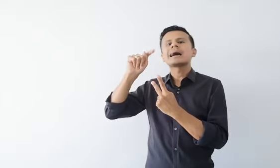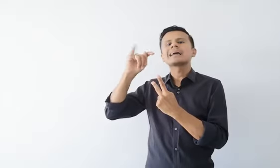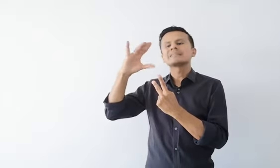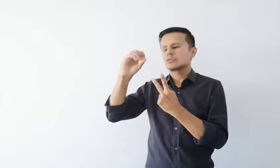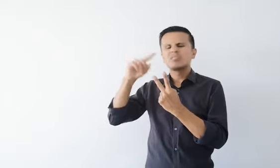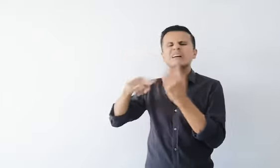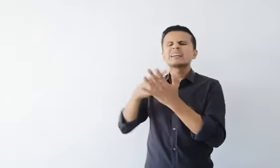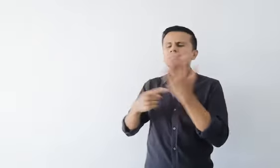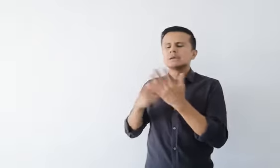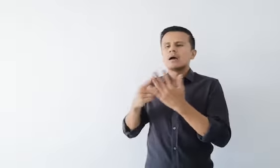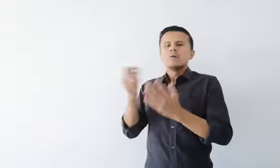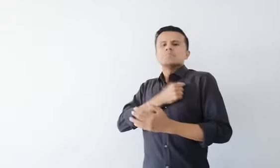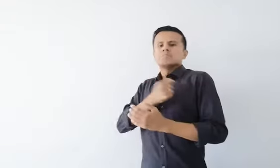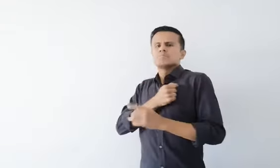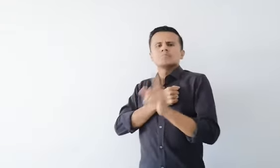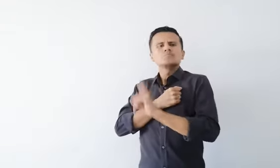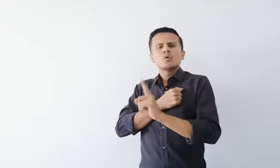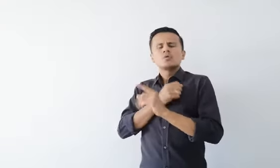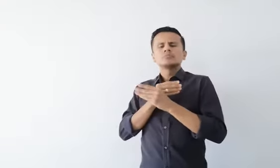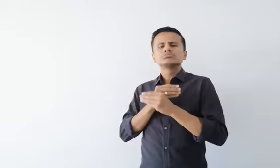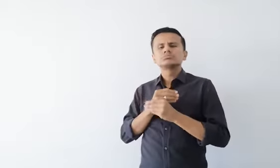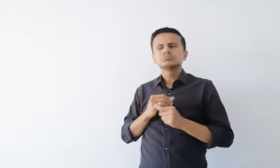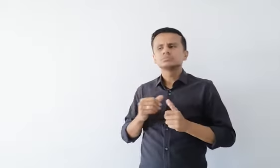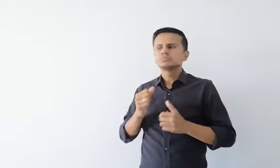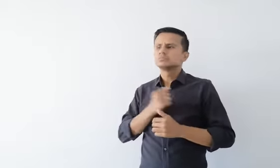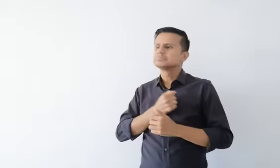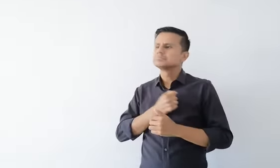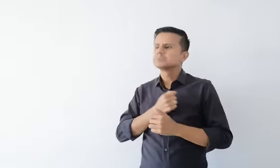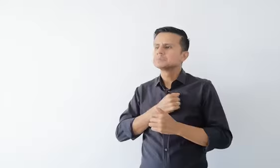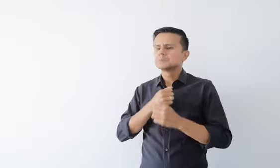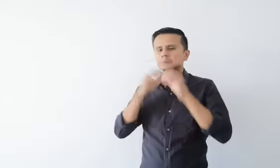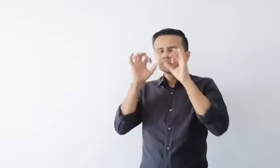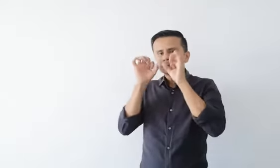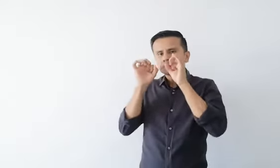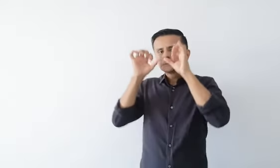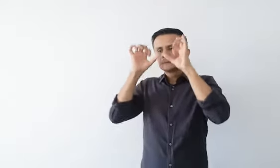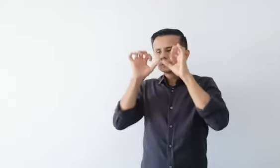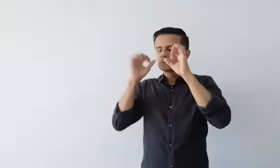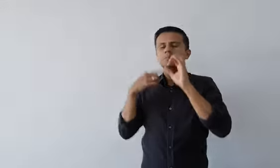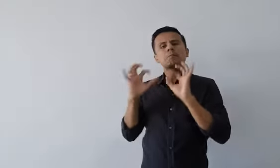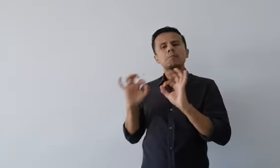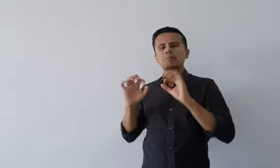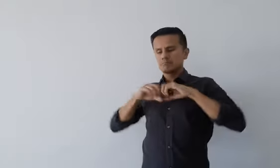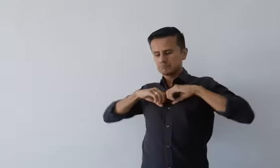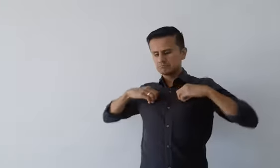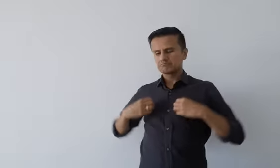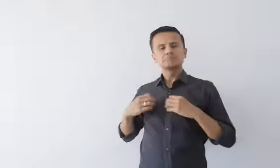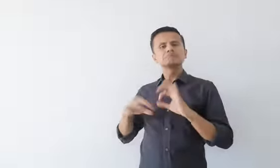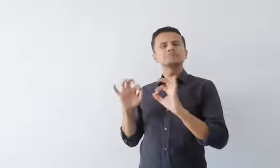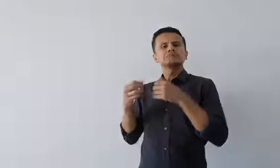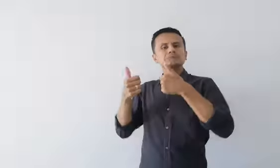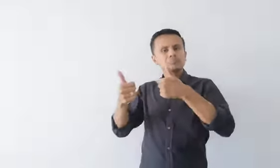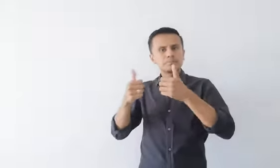disminuir la frecuencia cardíaca o contraer los bronquios. El sistema nervioso es uno de los más importantes de nuestro